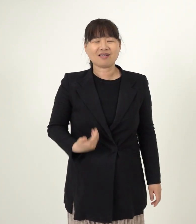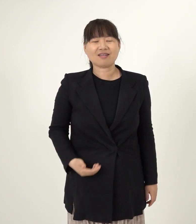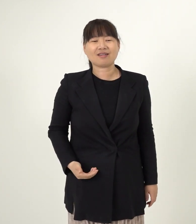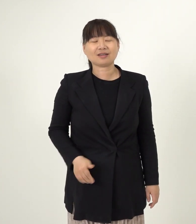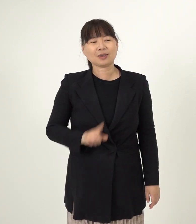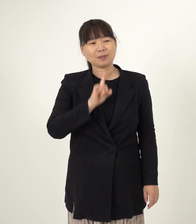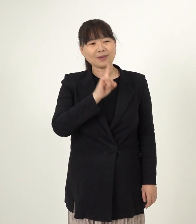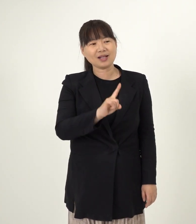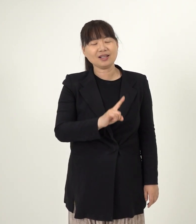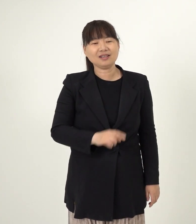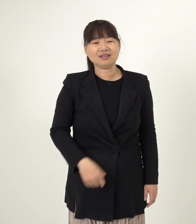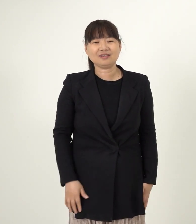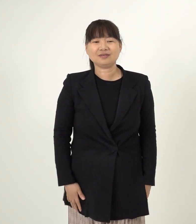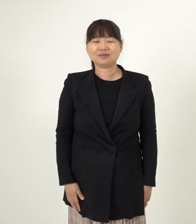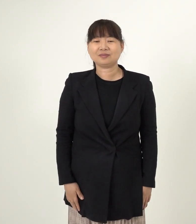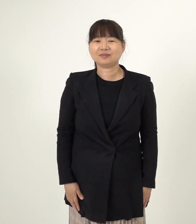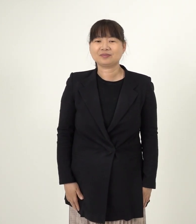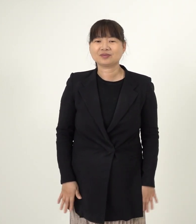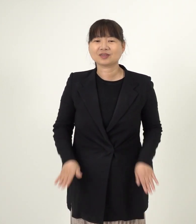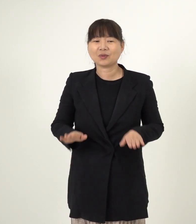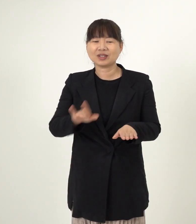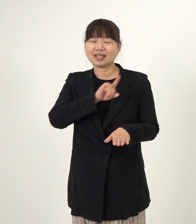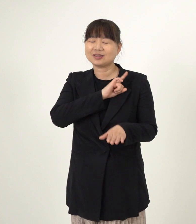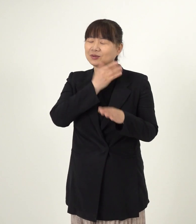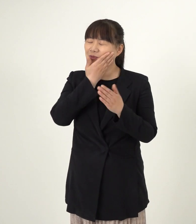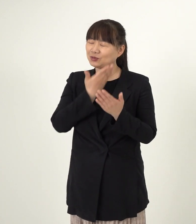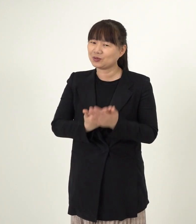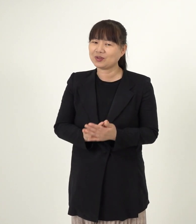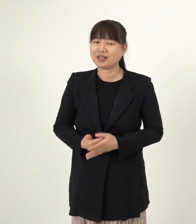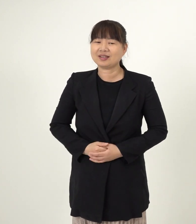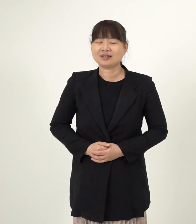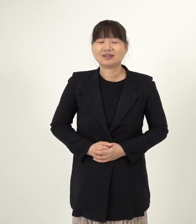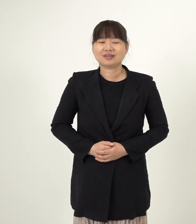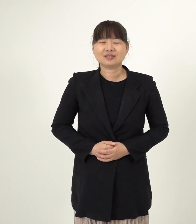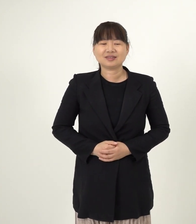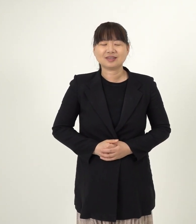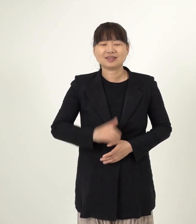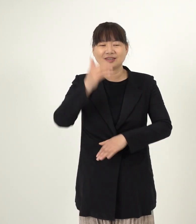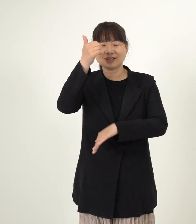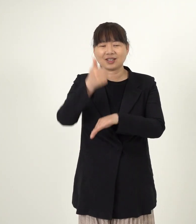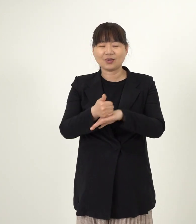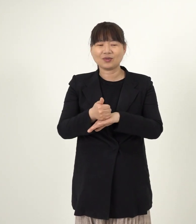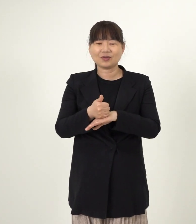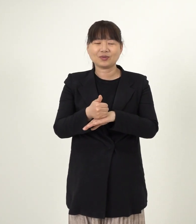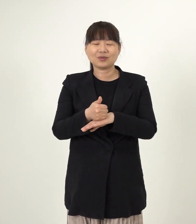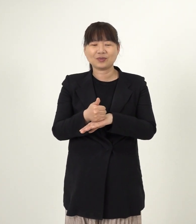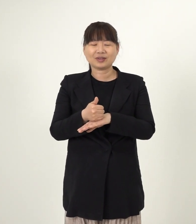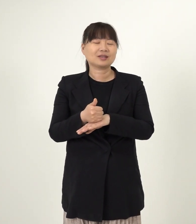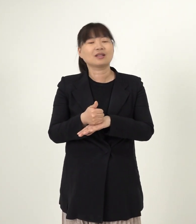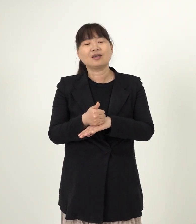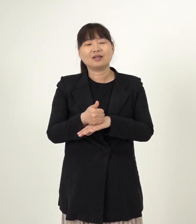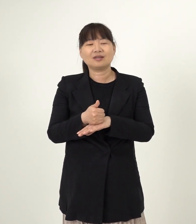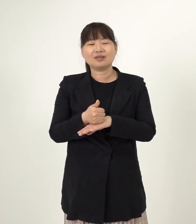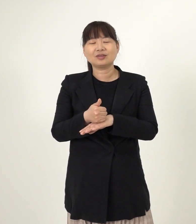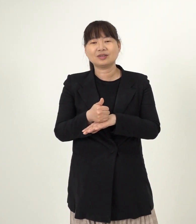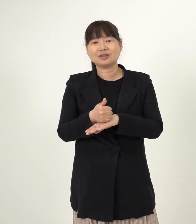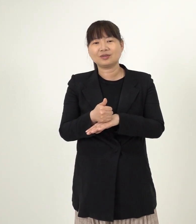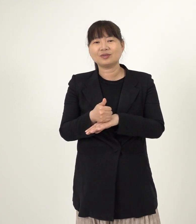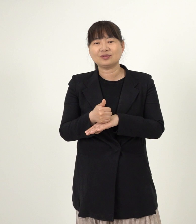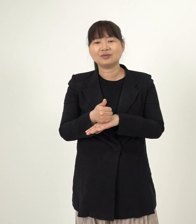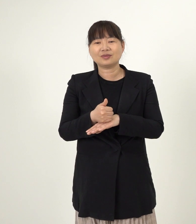이제 오늘 가장 중요한 결론적 해석의 이 부분 앞에